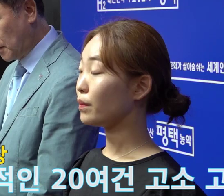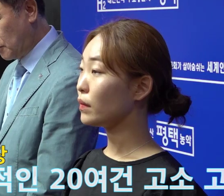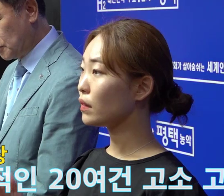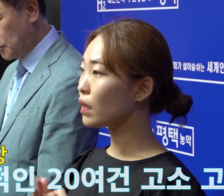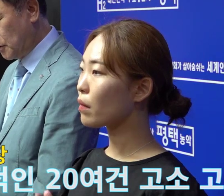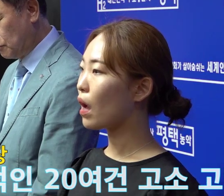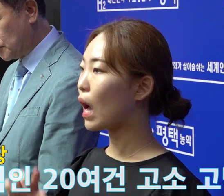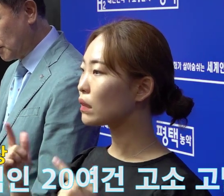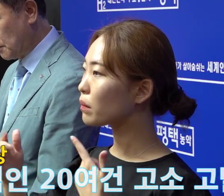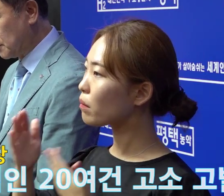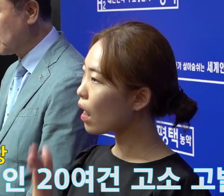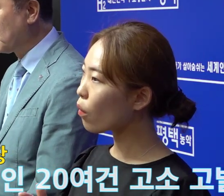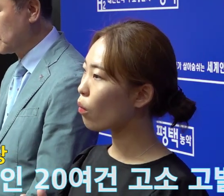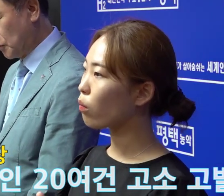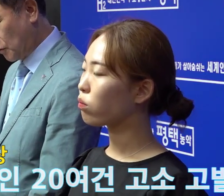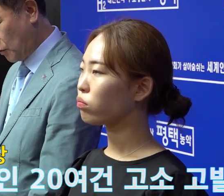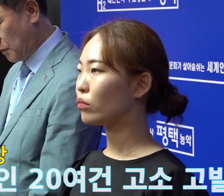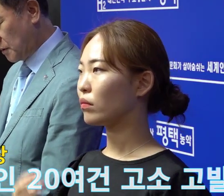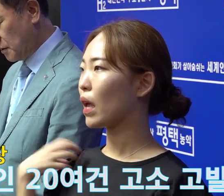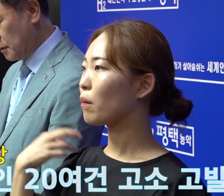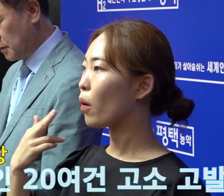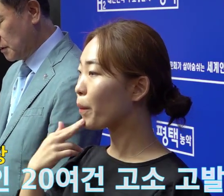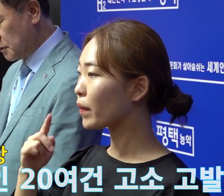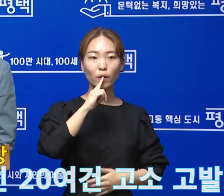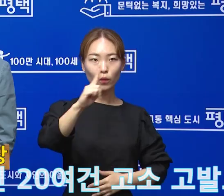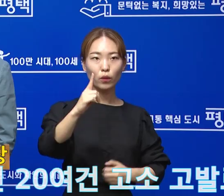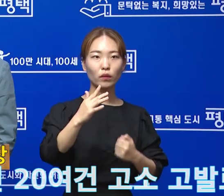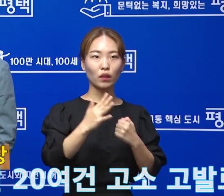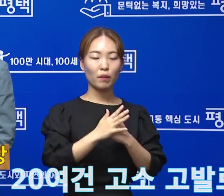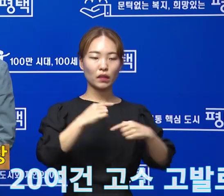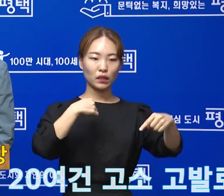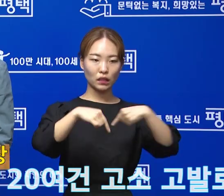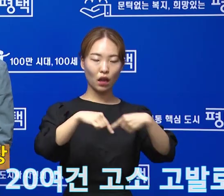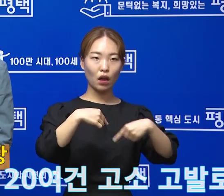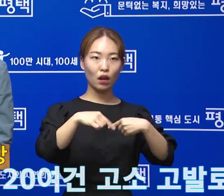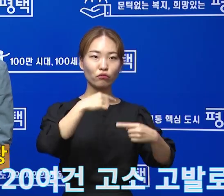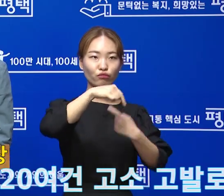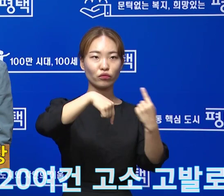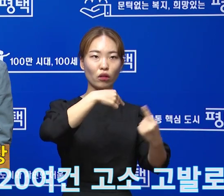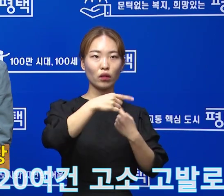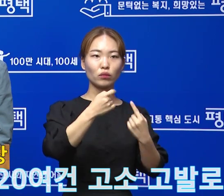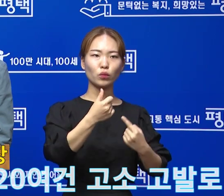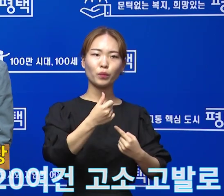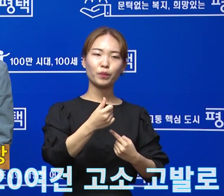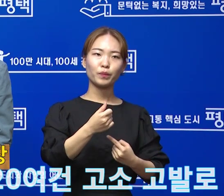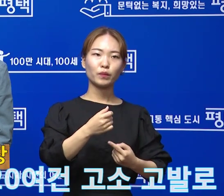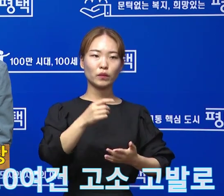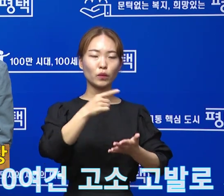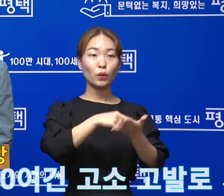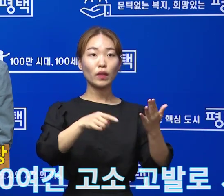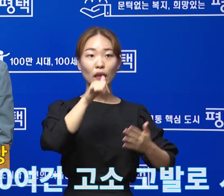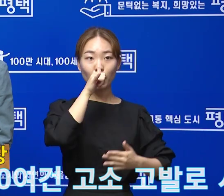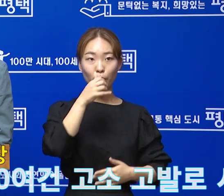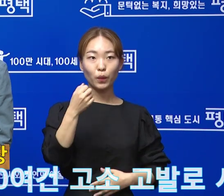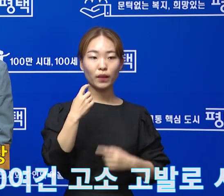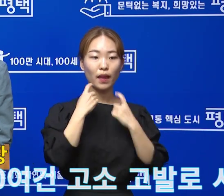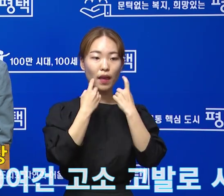아니면 말고식의 무책임한 고소고발이 시정 운영에 영향을 미쳤고, 개인뿐만 아니라